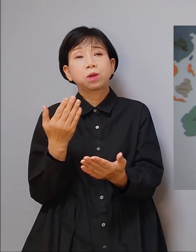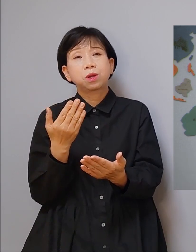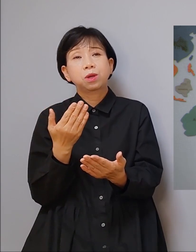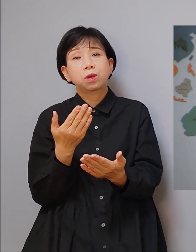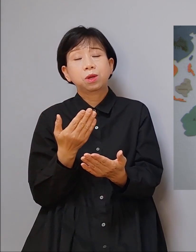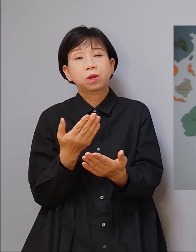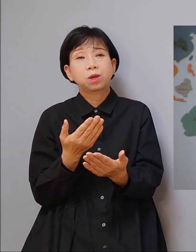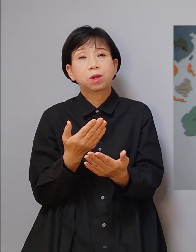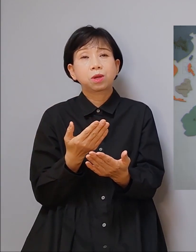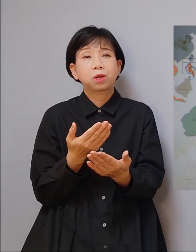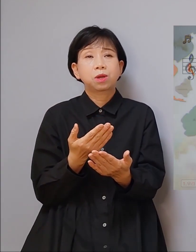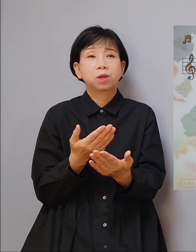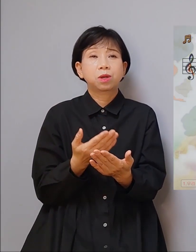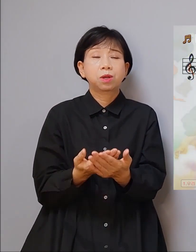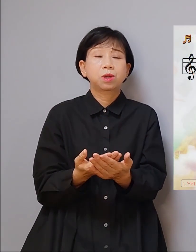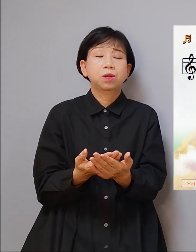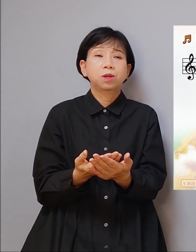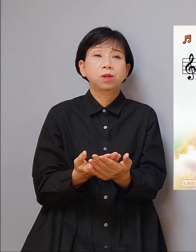다스리소서.